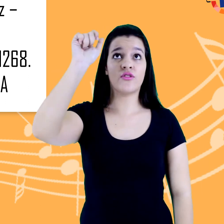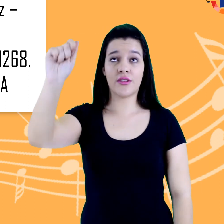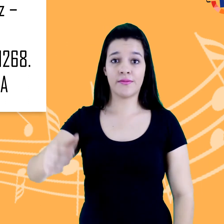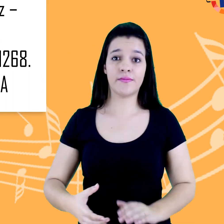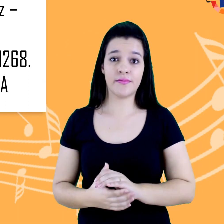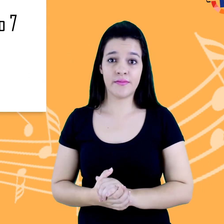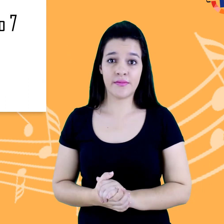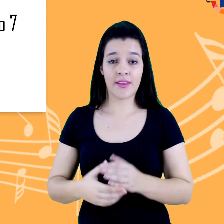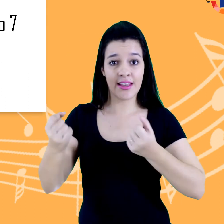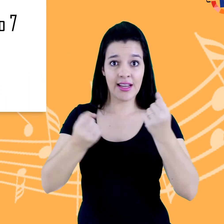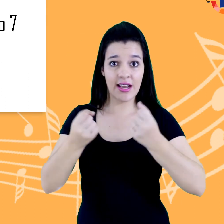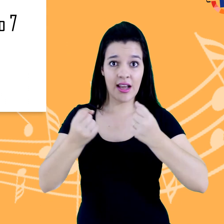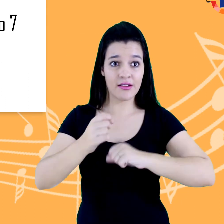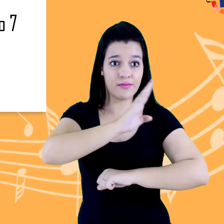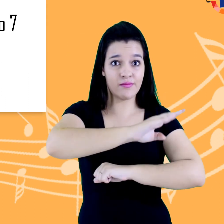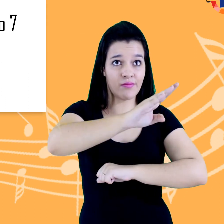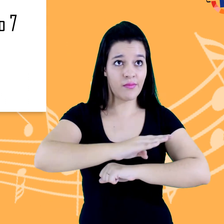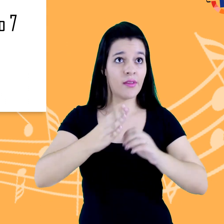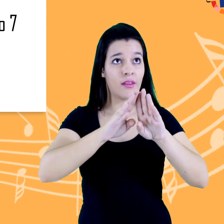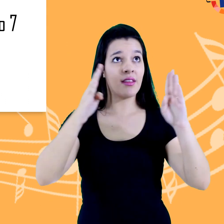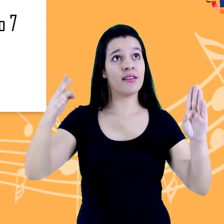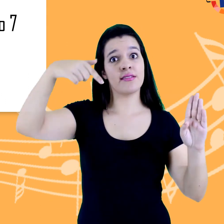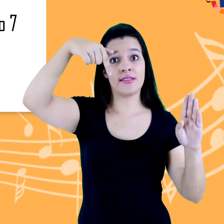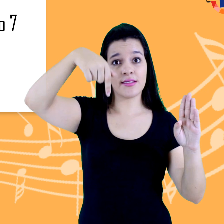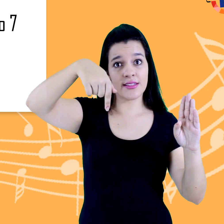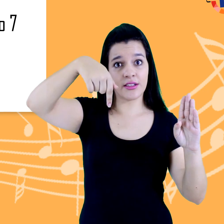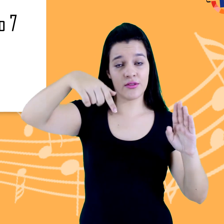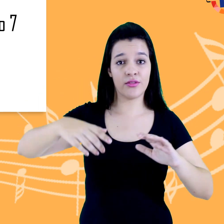Estacionamento: Portão 7 da Avenida República do Líbano,